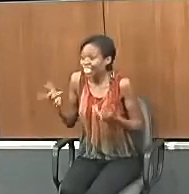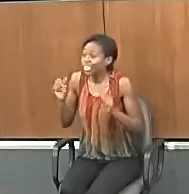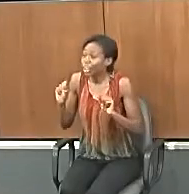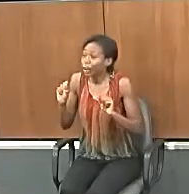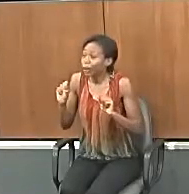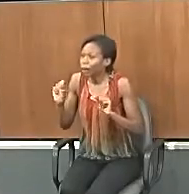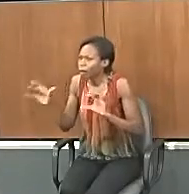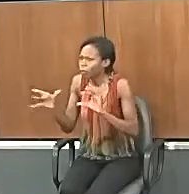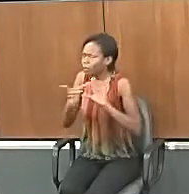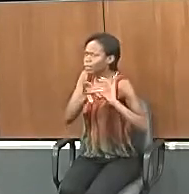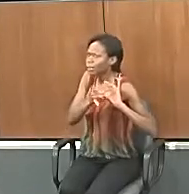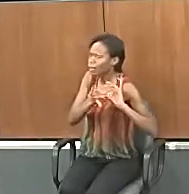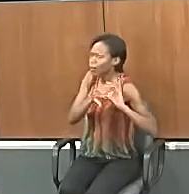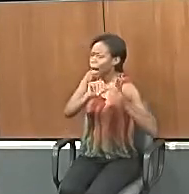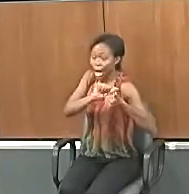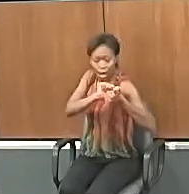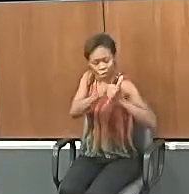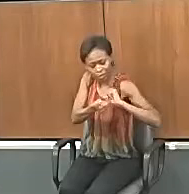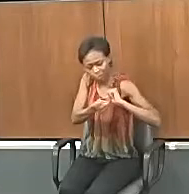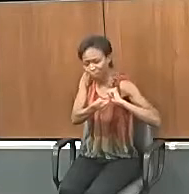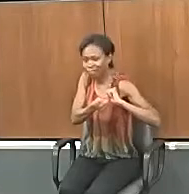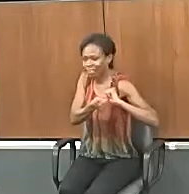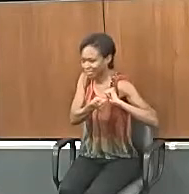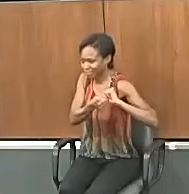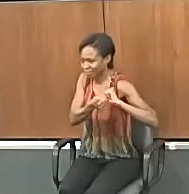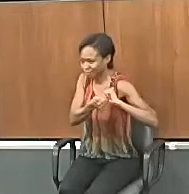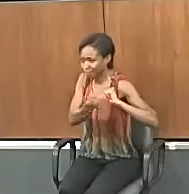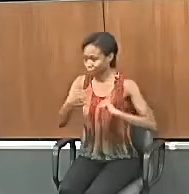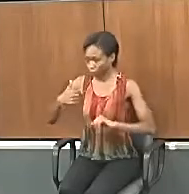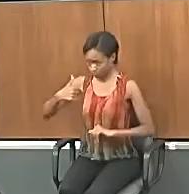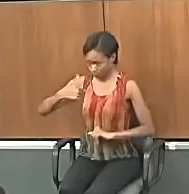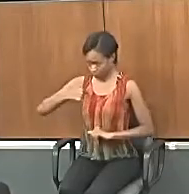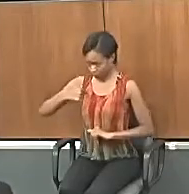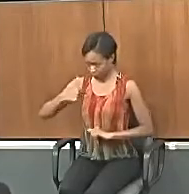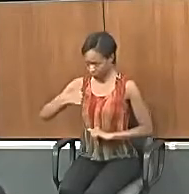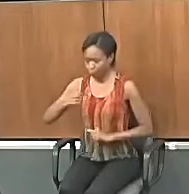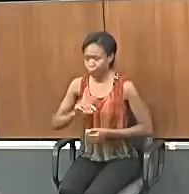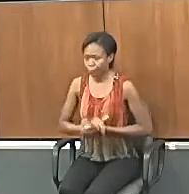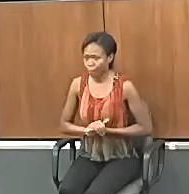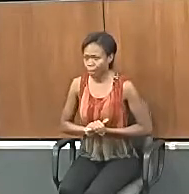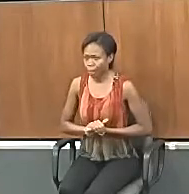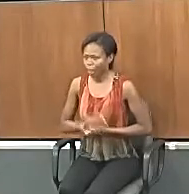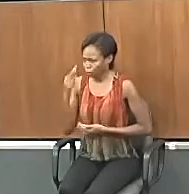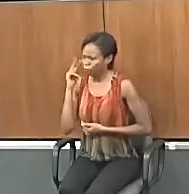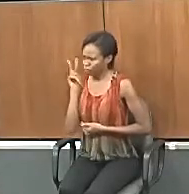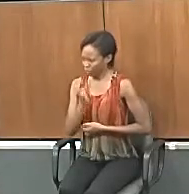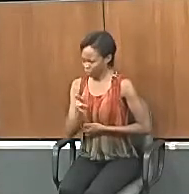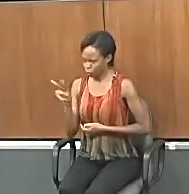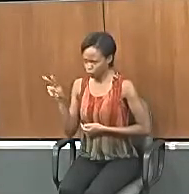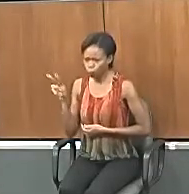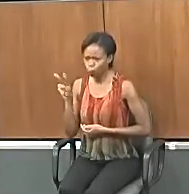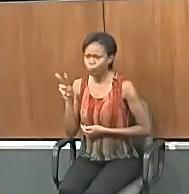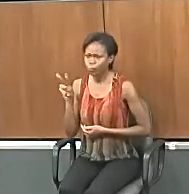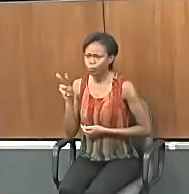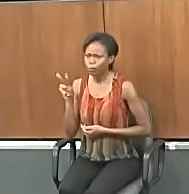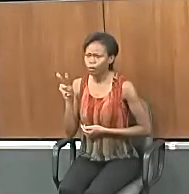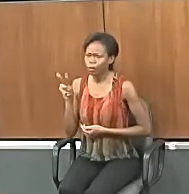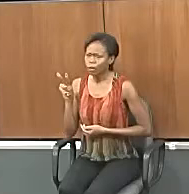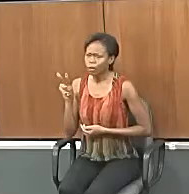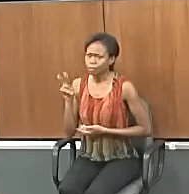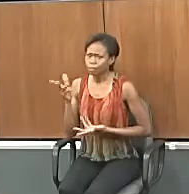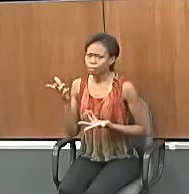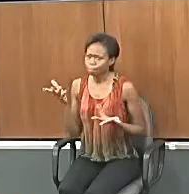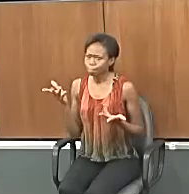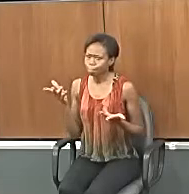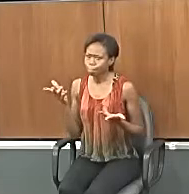questão do esporte eu tenho tenho visto aí o quanto